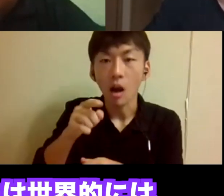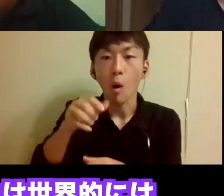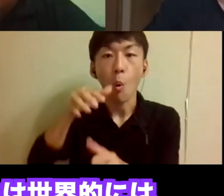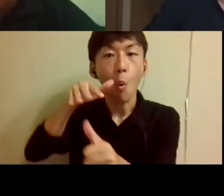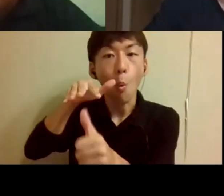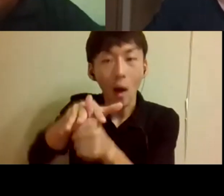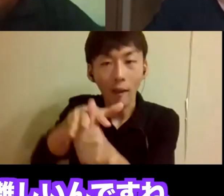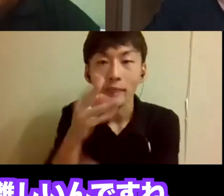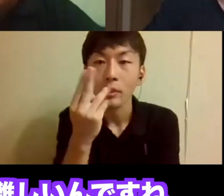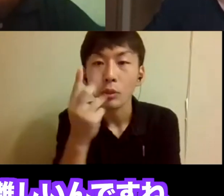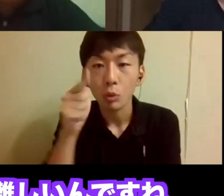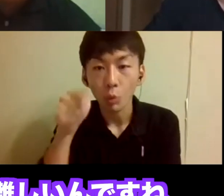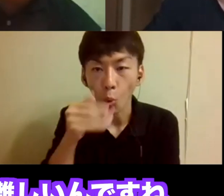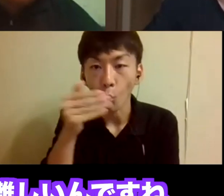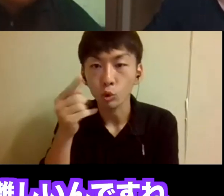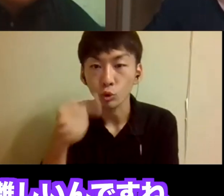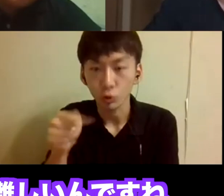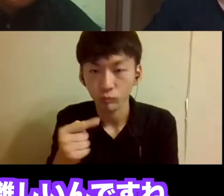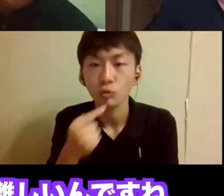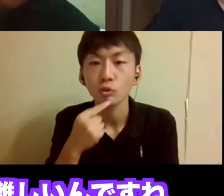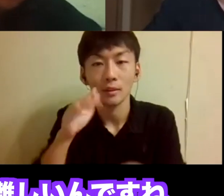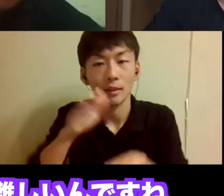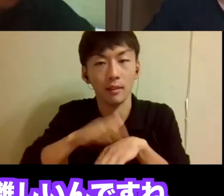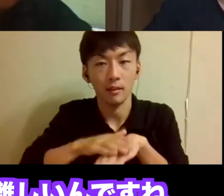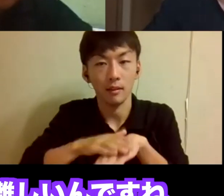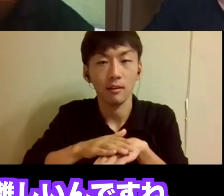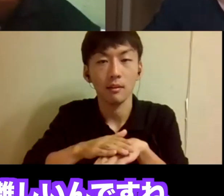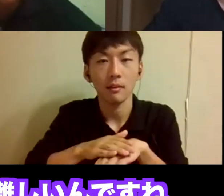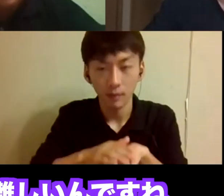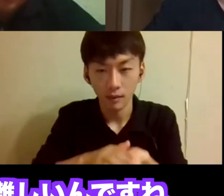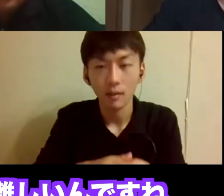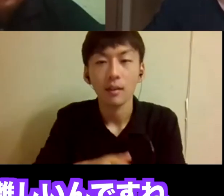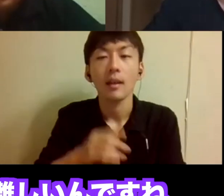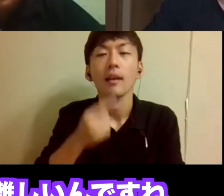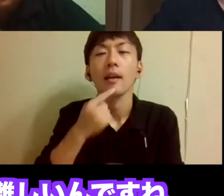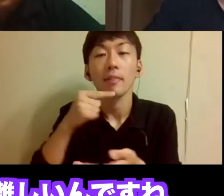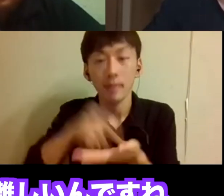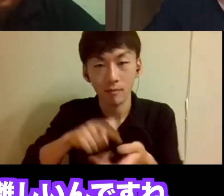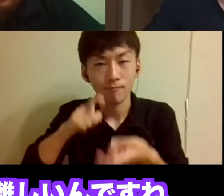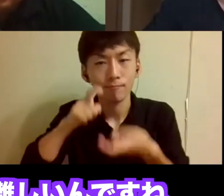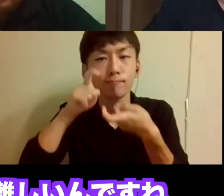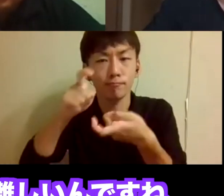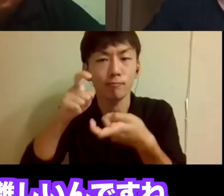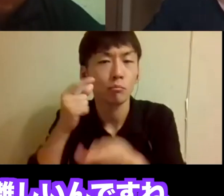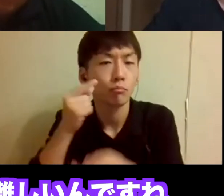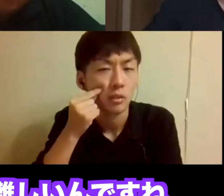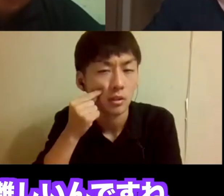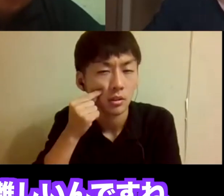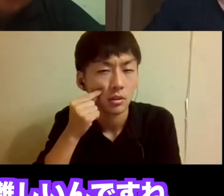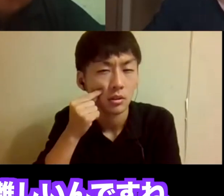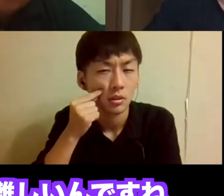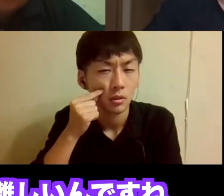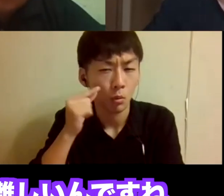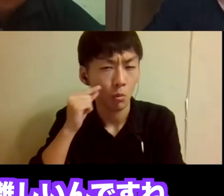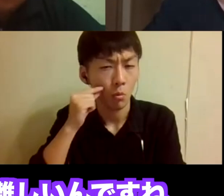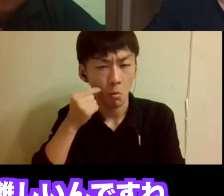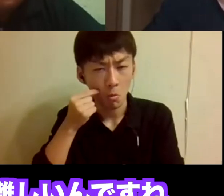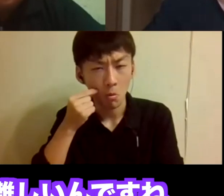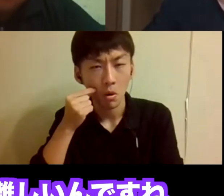これひと言で言うのが凄い難しいんですねで株式カブですね株のよう